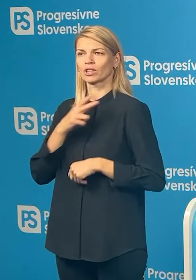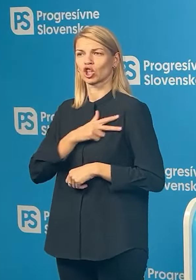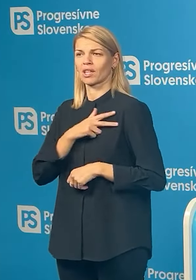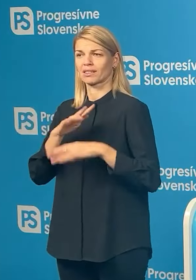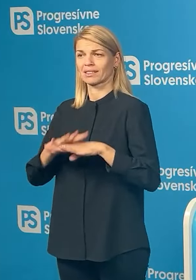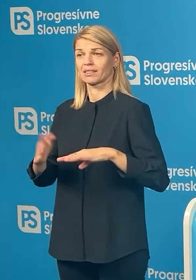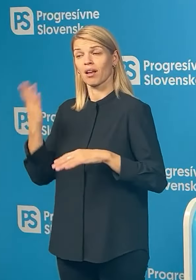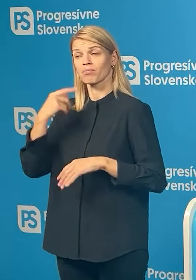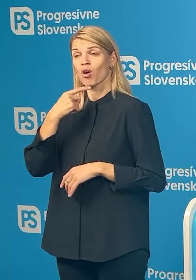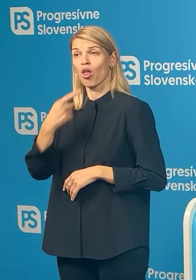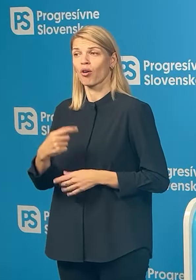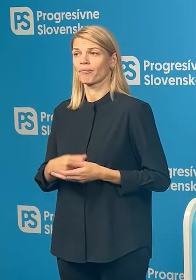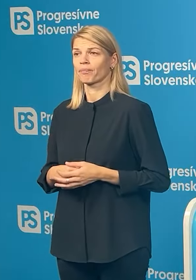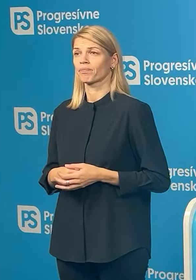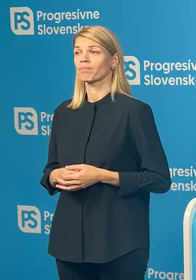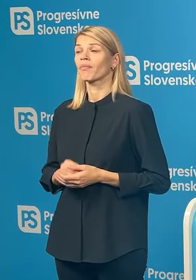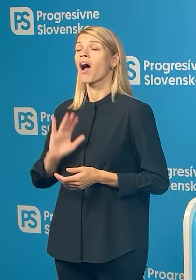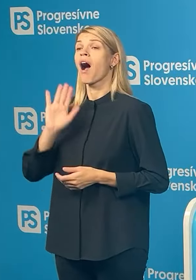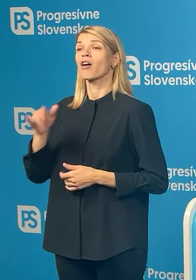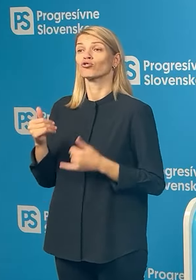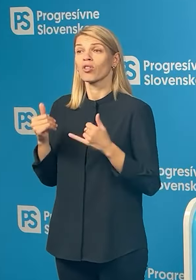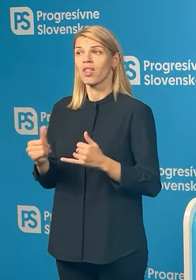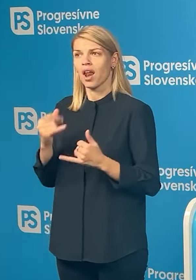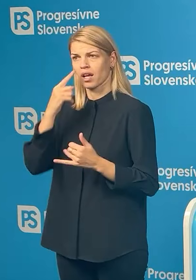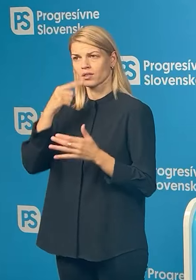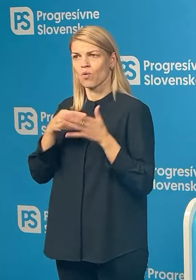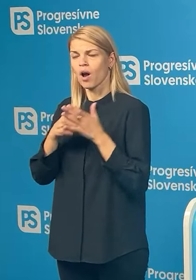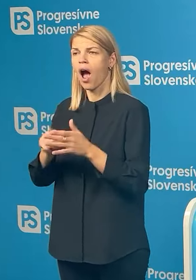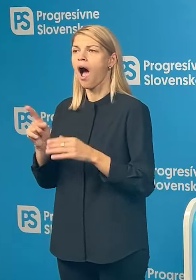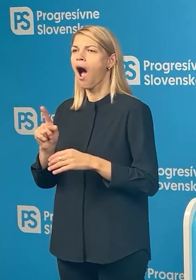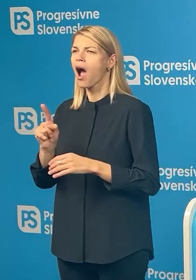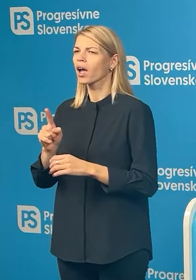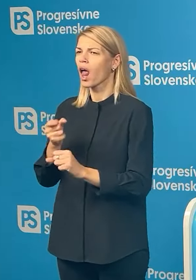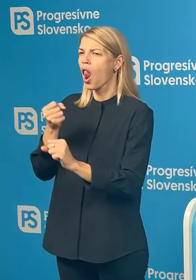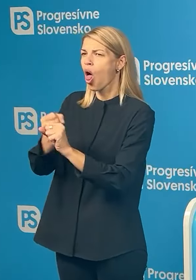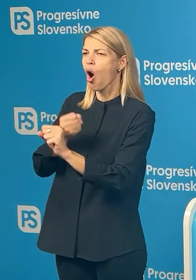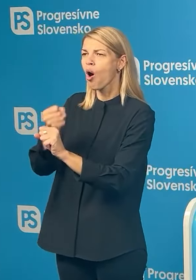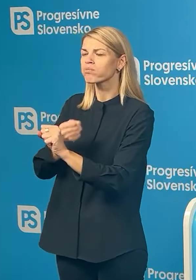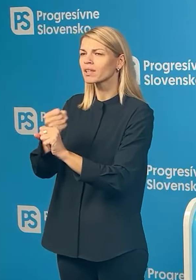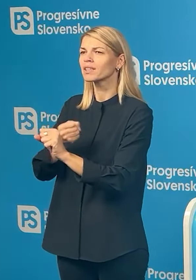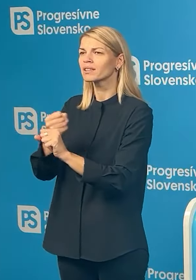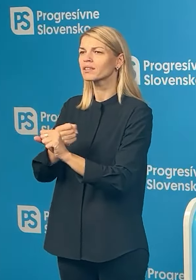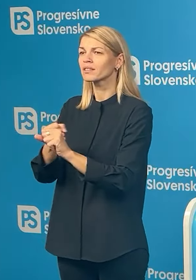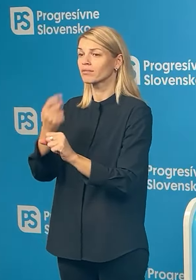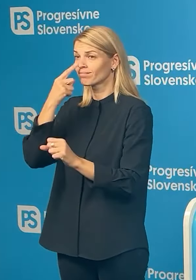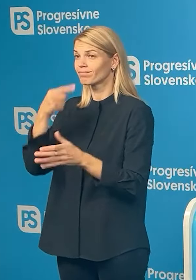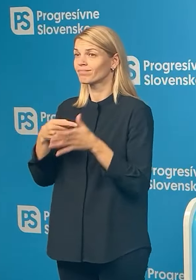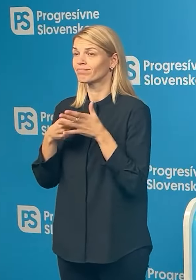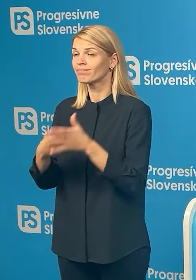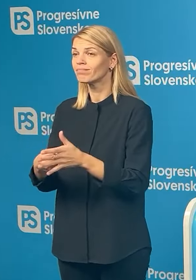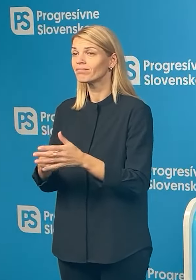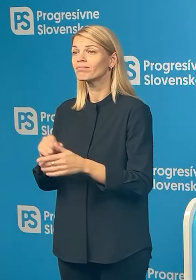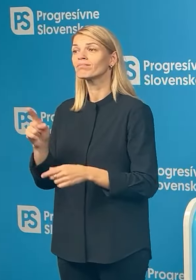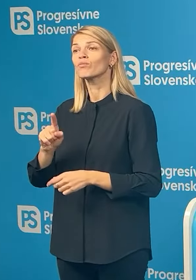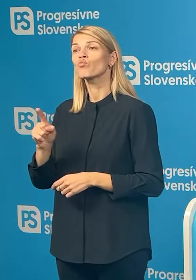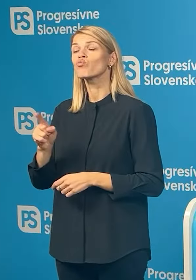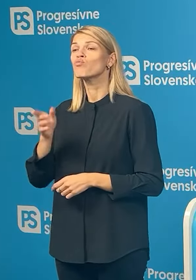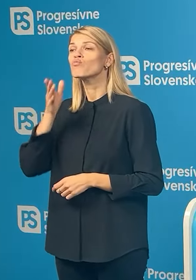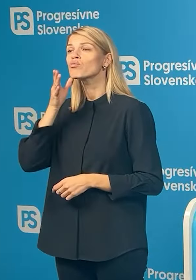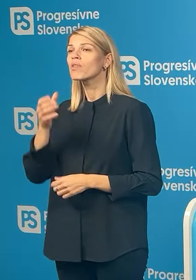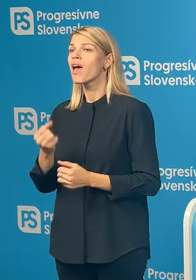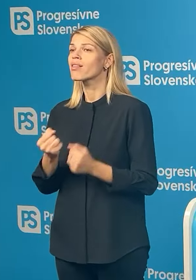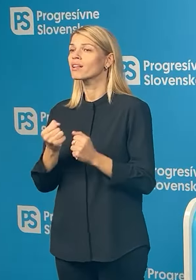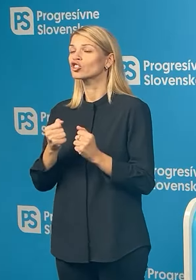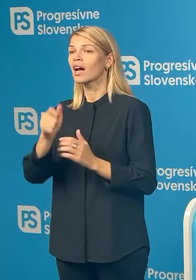citovať, že až teraz sa ukáže, aký lobbying sa začne a ktorí poslanci budú stáť na strane ochrany vody a ktorí na strane pofiderných